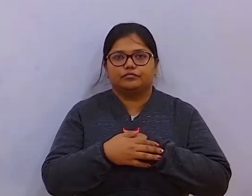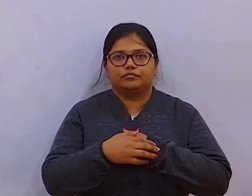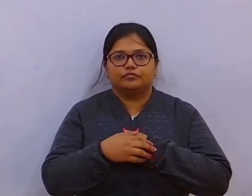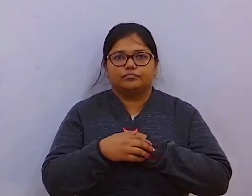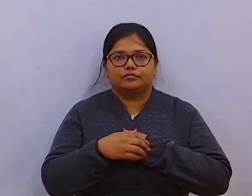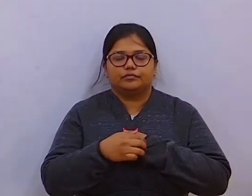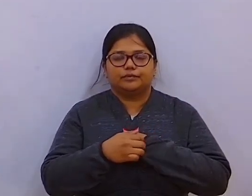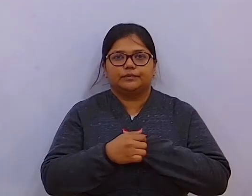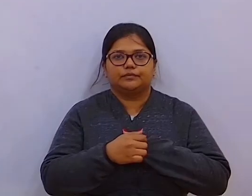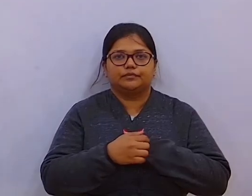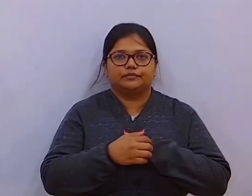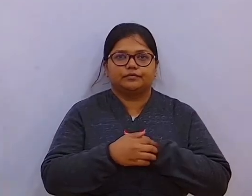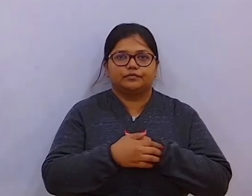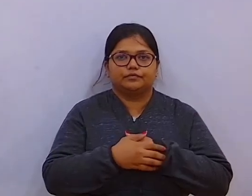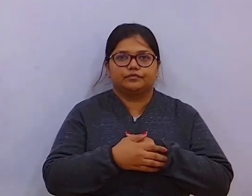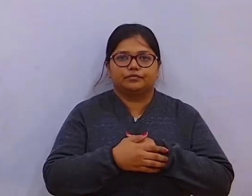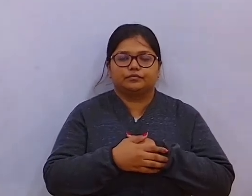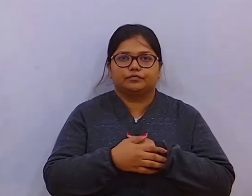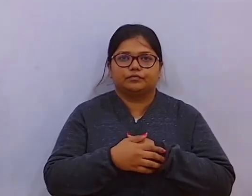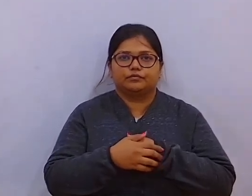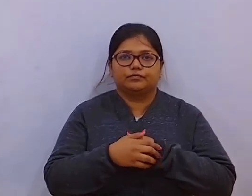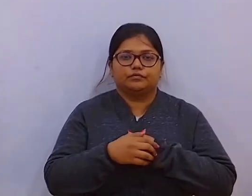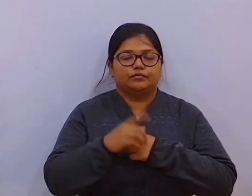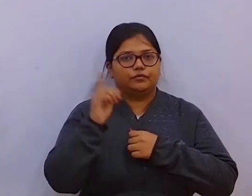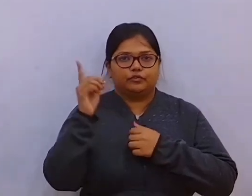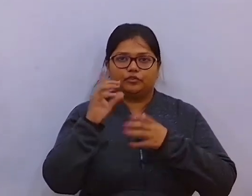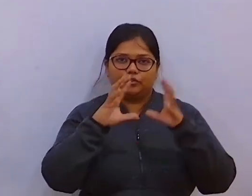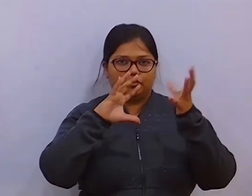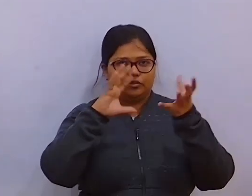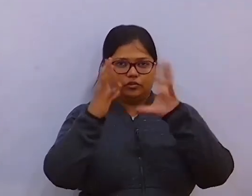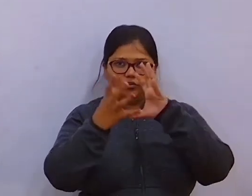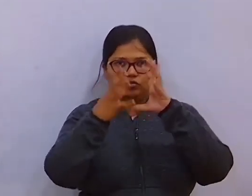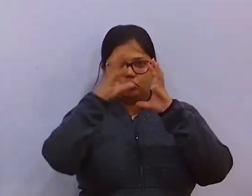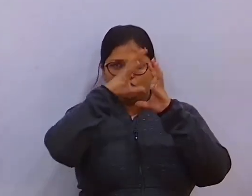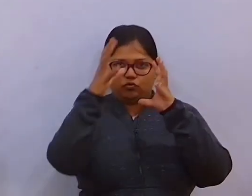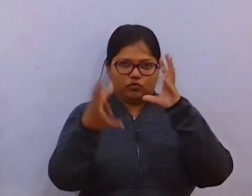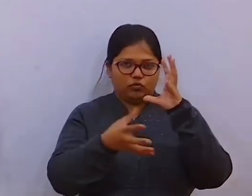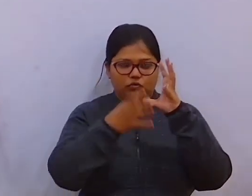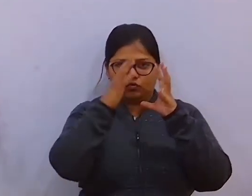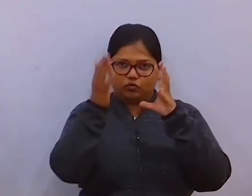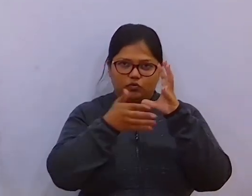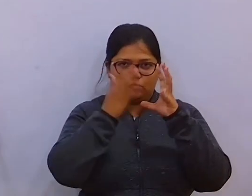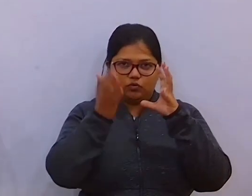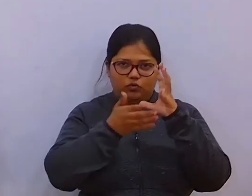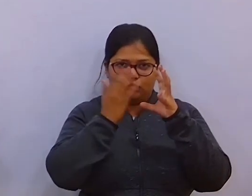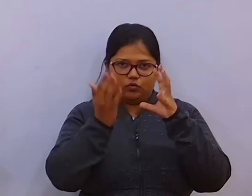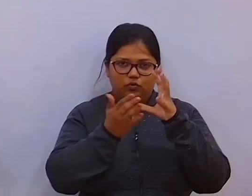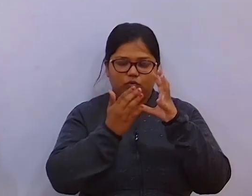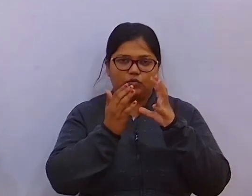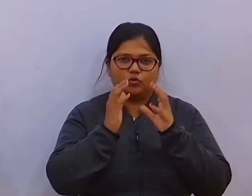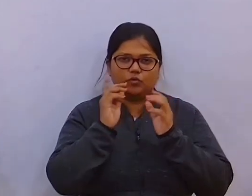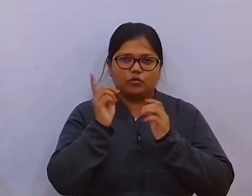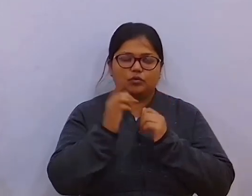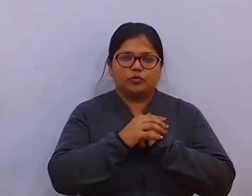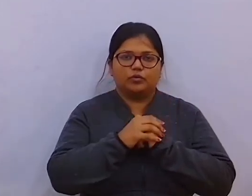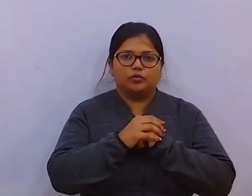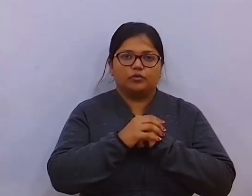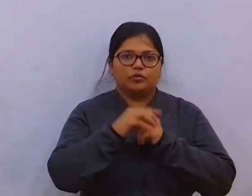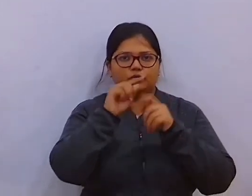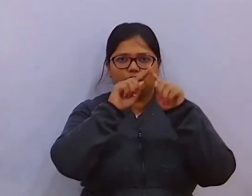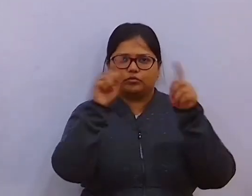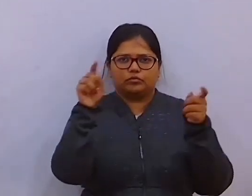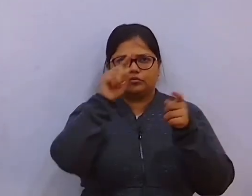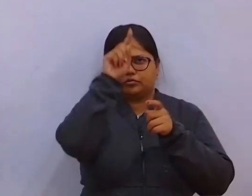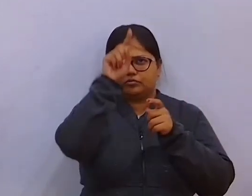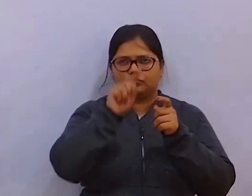विषुवत रेखा या भूमध्य रेखा, ग्लोब है ना, ग्लोब में आप अभी मैं लिखाई थी विषुवत या भूमध्य रेखा। ठीक,